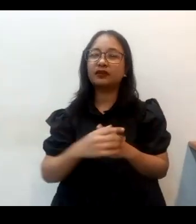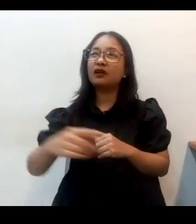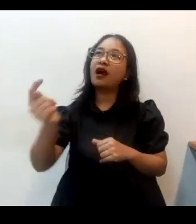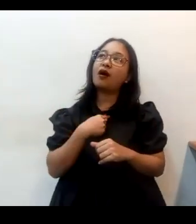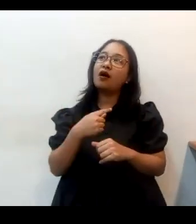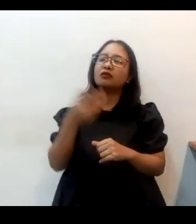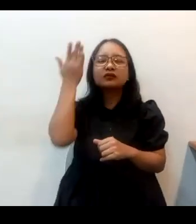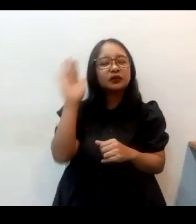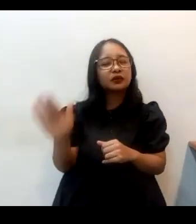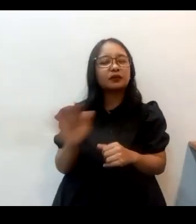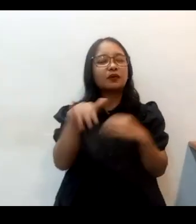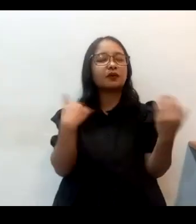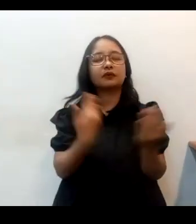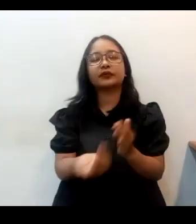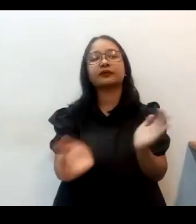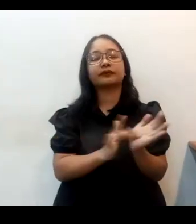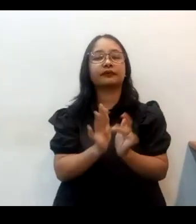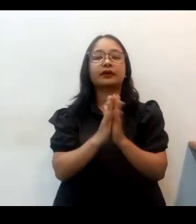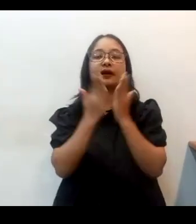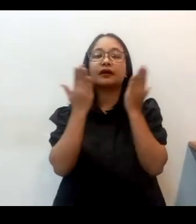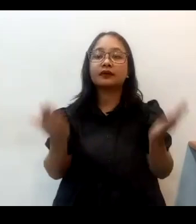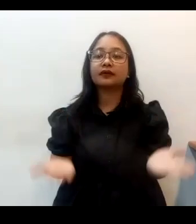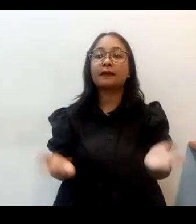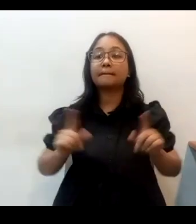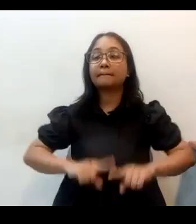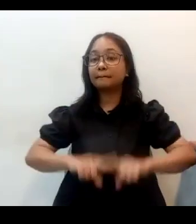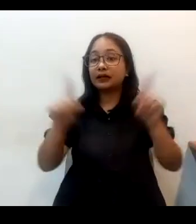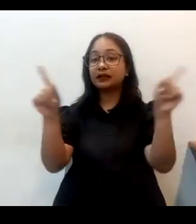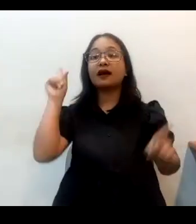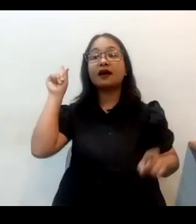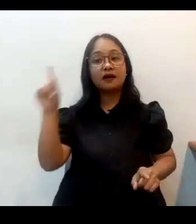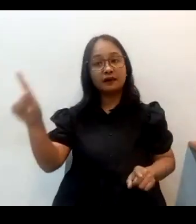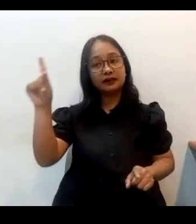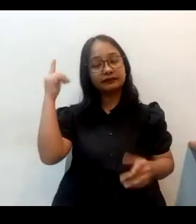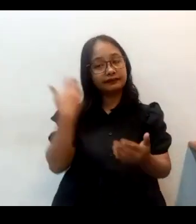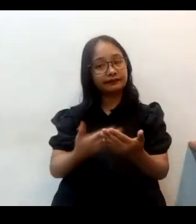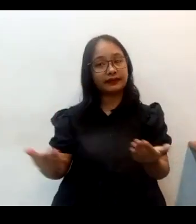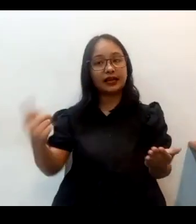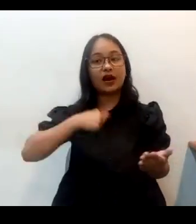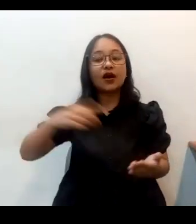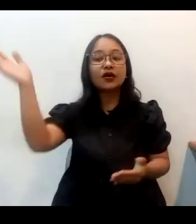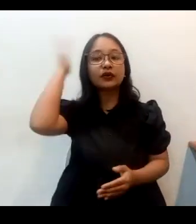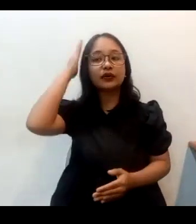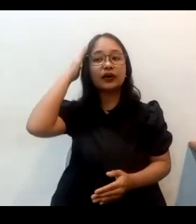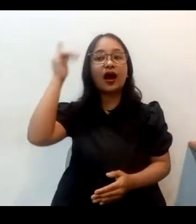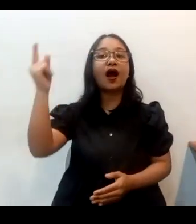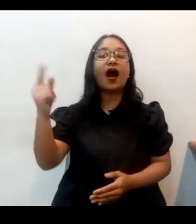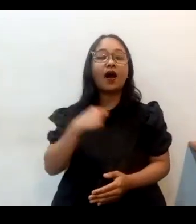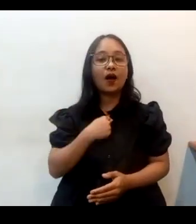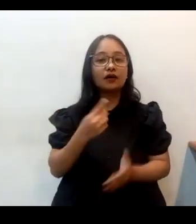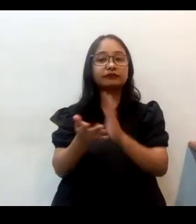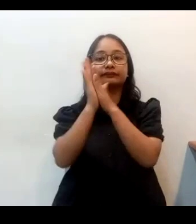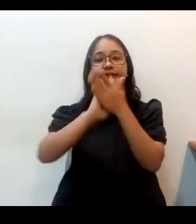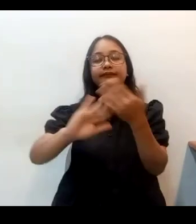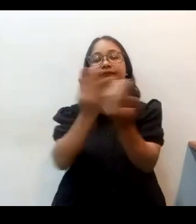Hindi ko alam yung buong nasa Biblia. But one thing I know is I get salvation by Jesus. Pero isang bagay yung nalalaman ko,